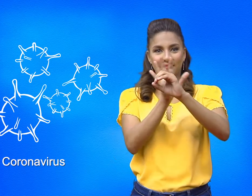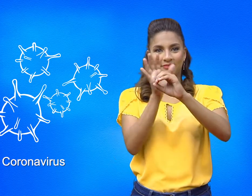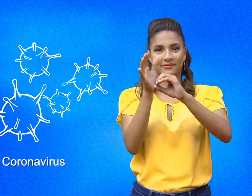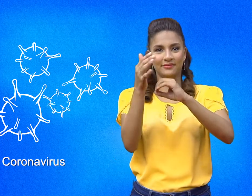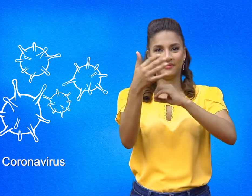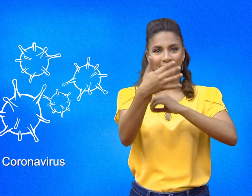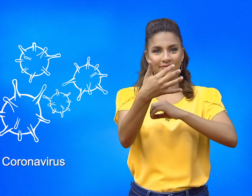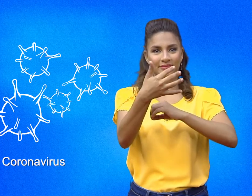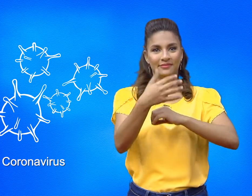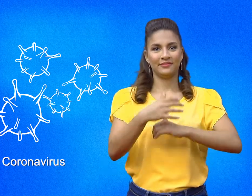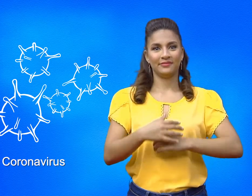coronavirus